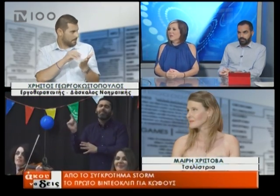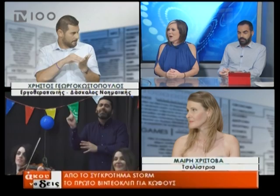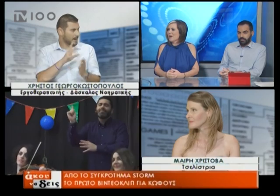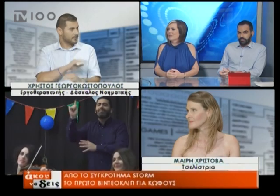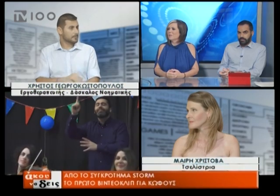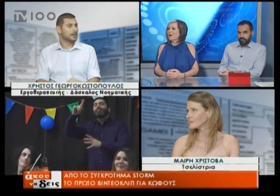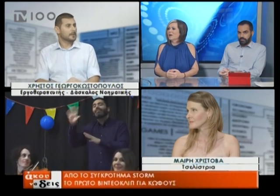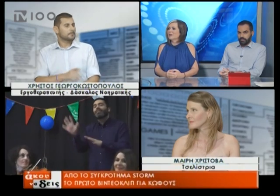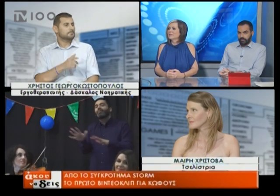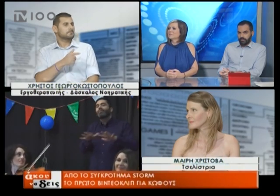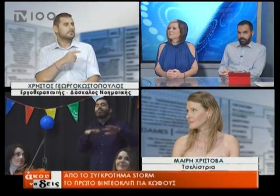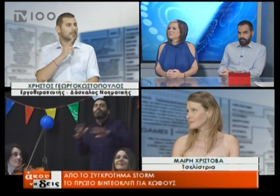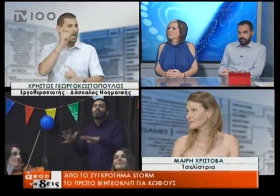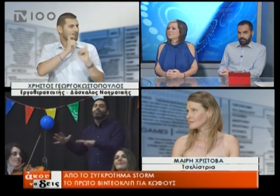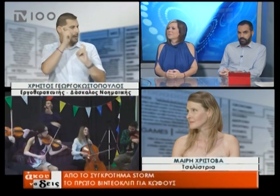Για παράδειγμα,